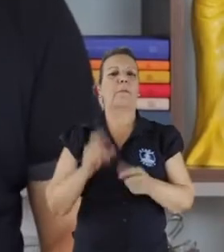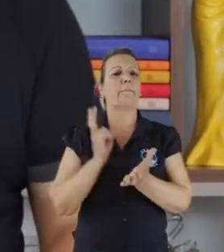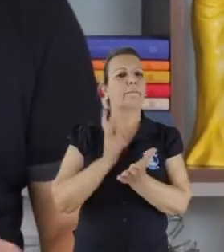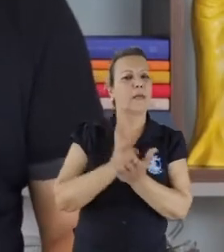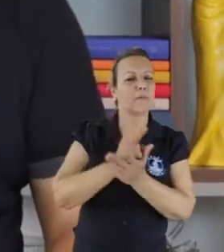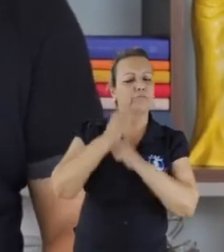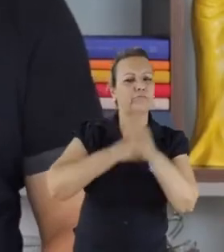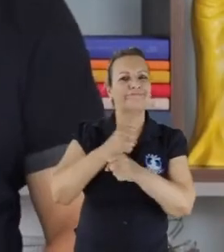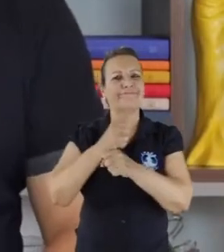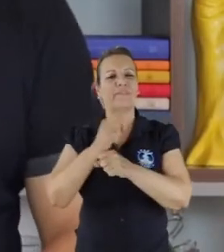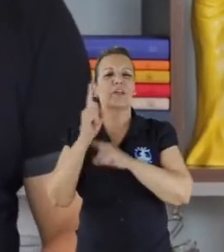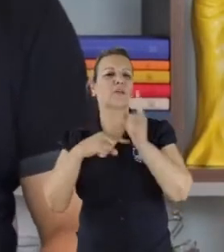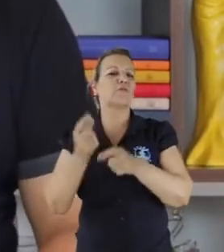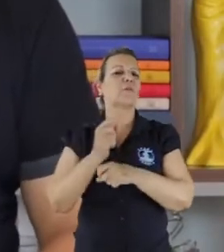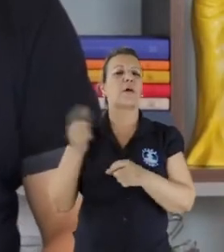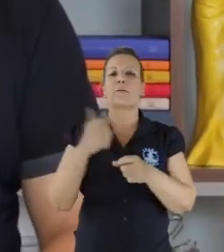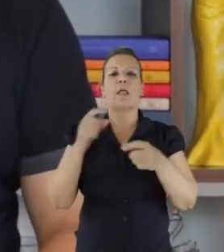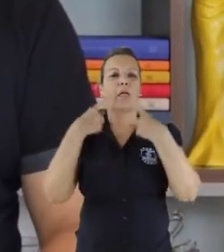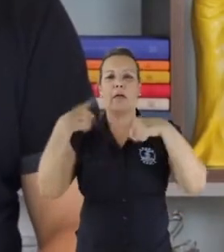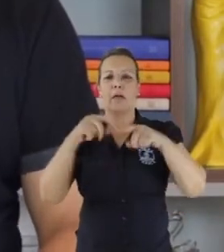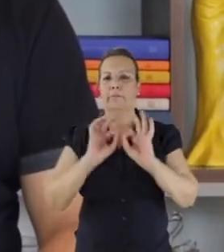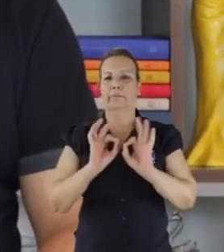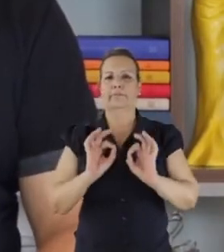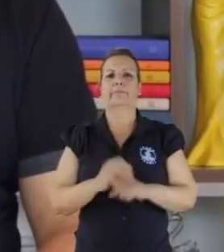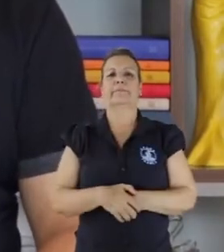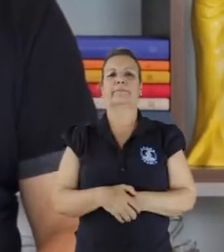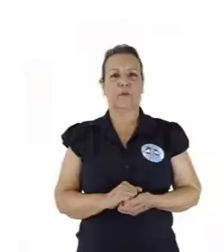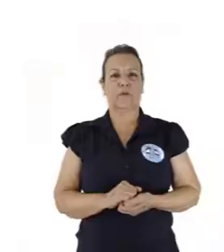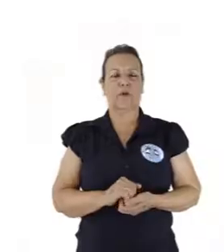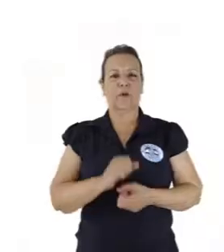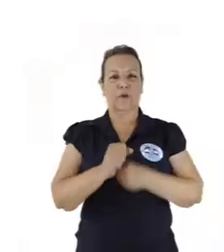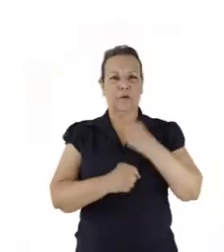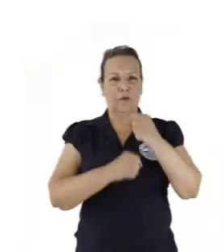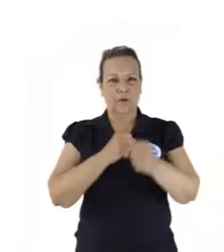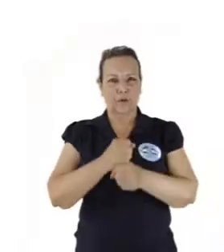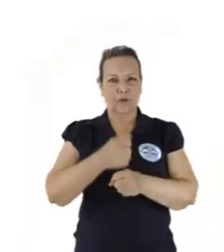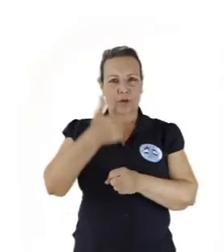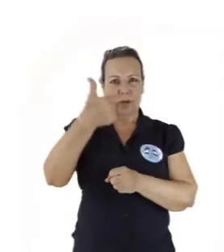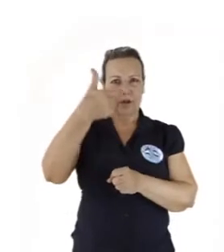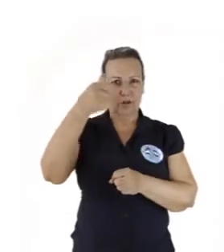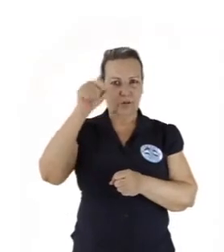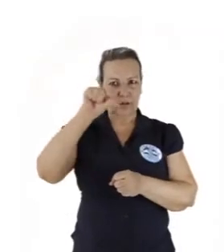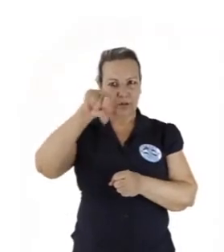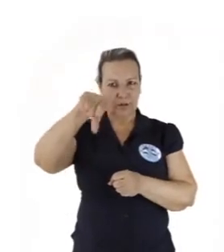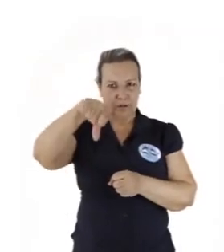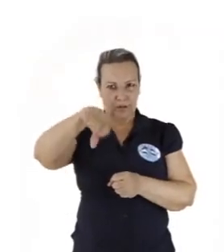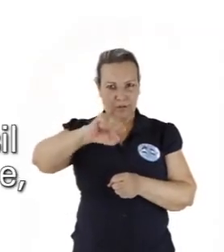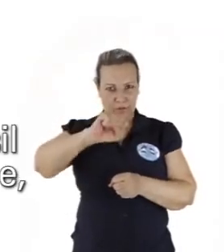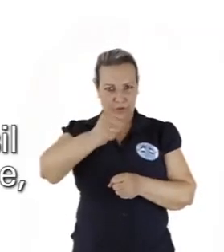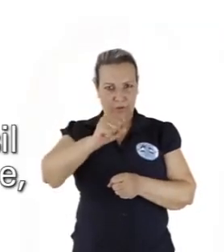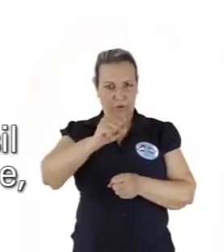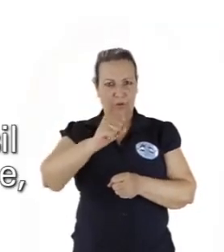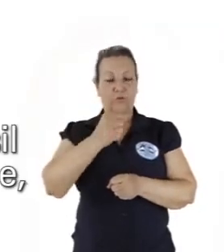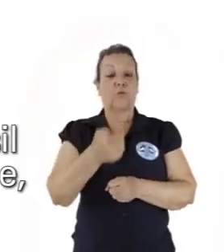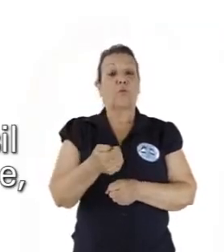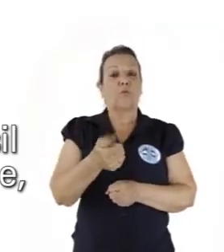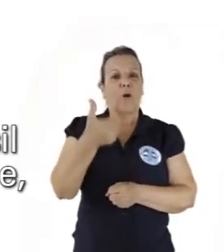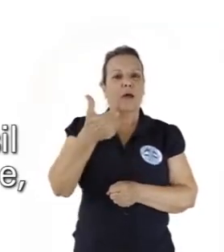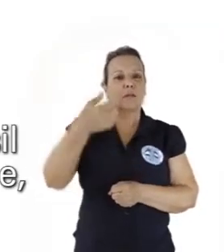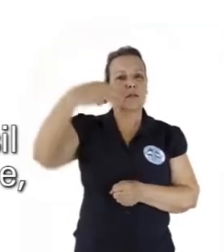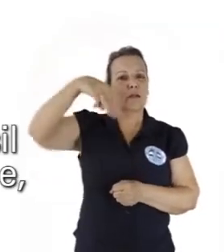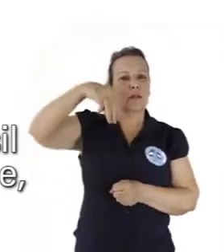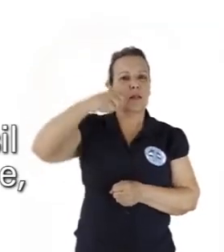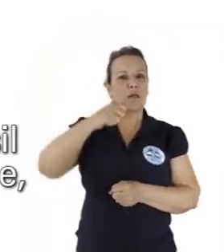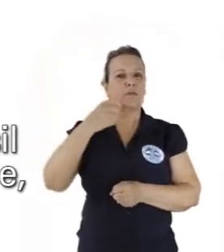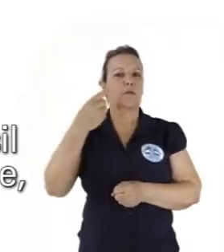linguagem, mesmo anos depois disso não ser mais discutível. Segundo dados do IBGE de 2018, quase 10 milhões